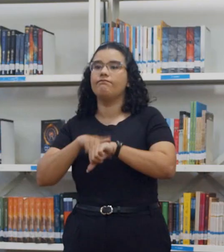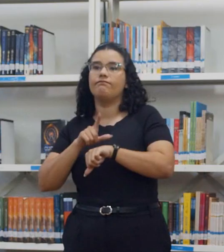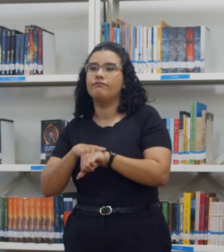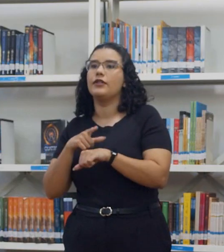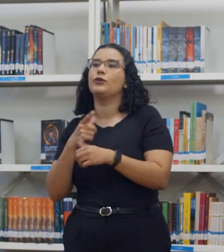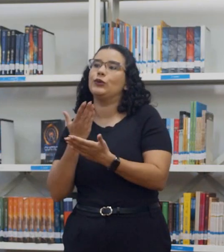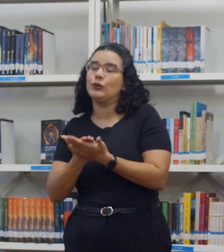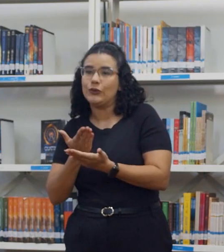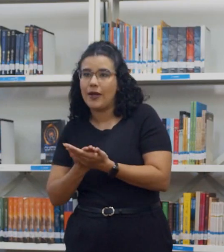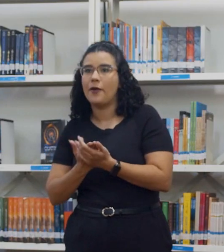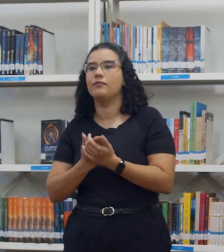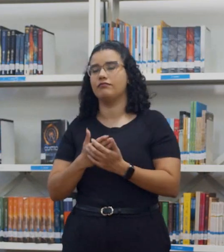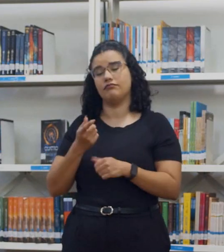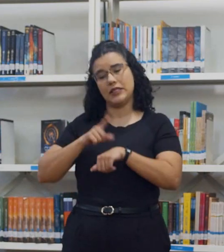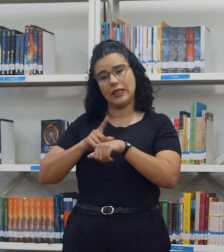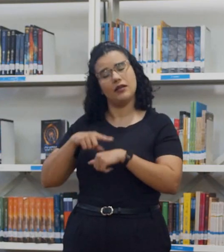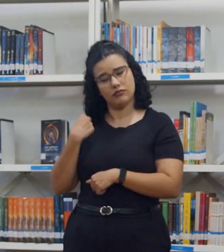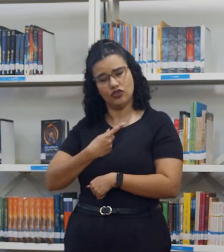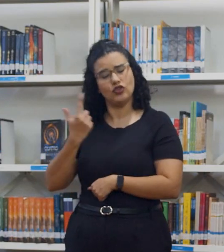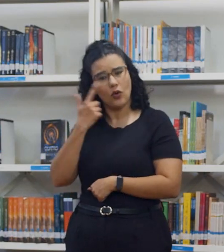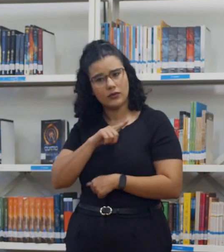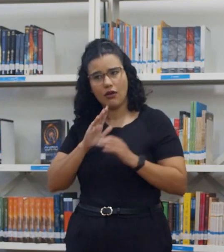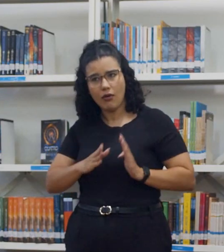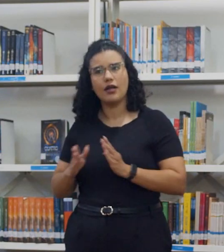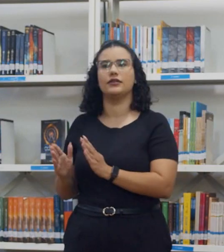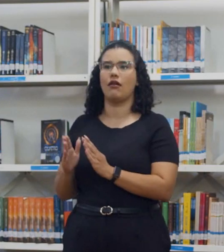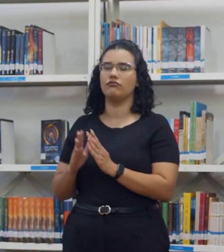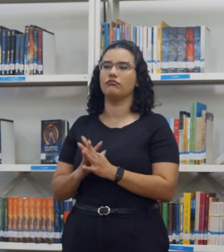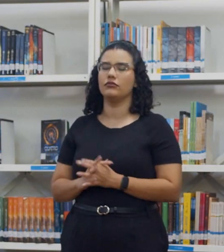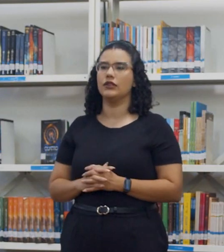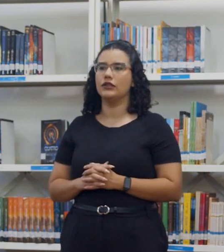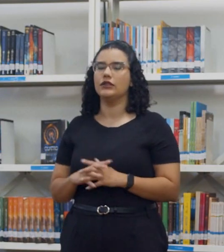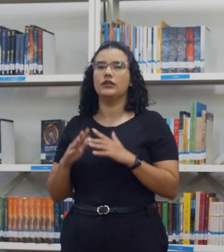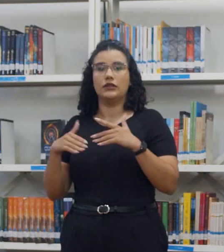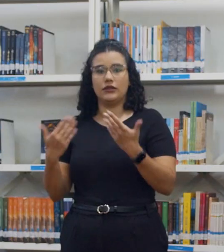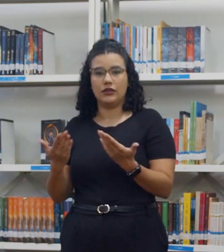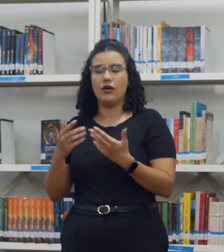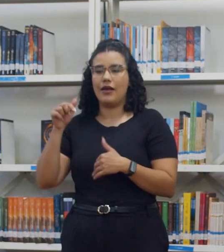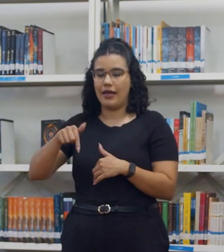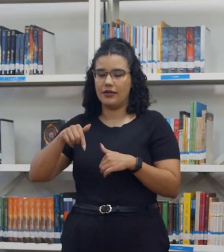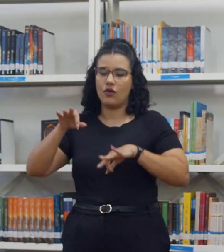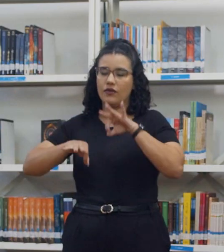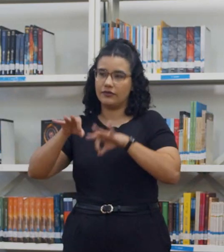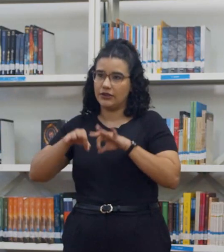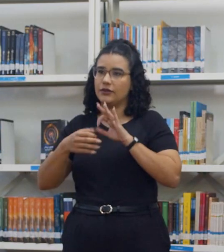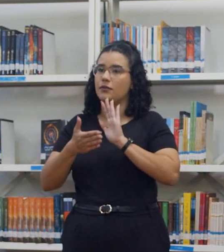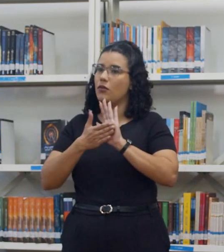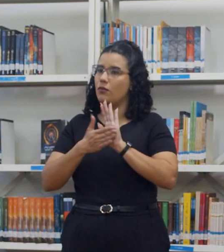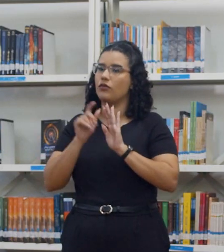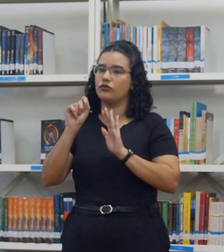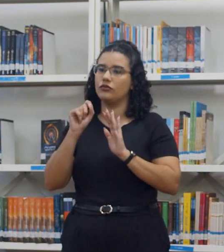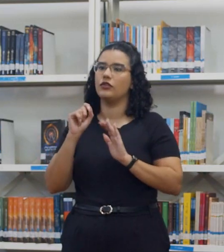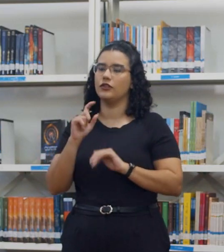estudar. Tempo a gente faz. Então, a proposta dessa oficina é a gente